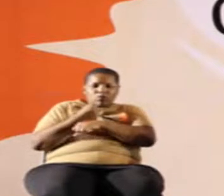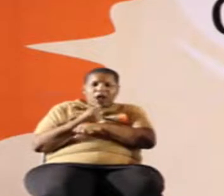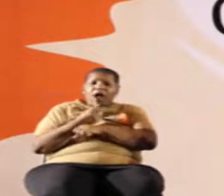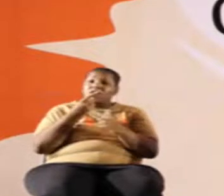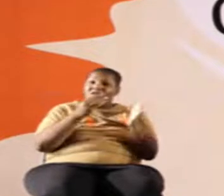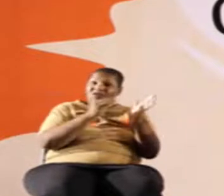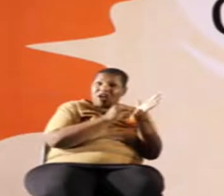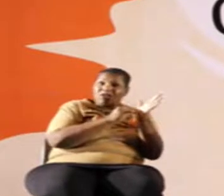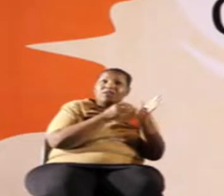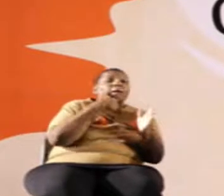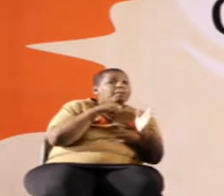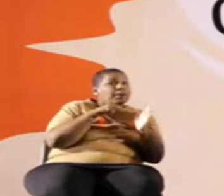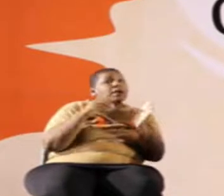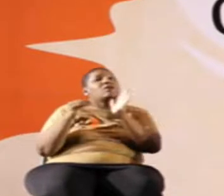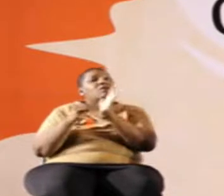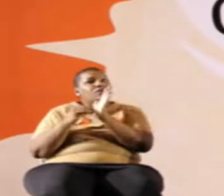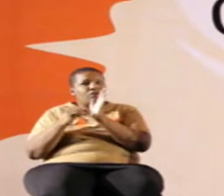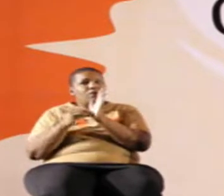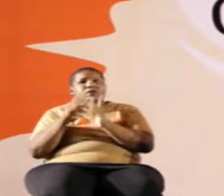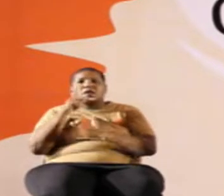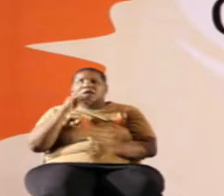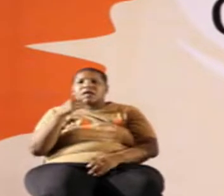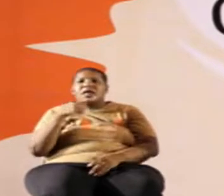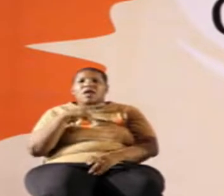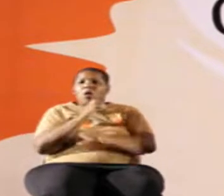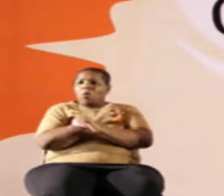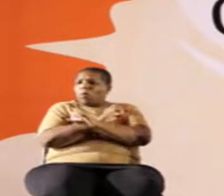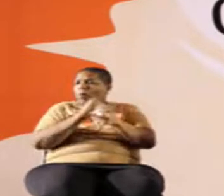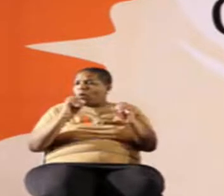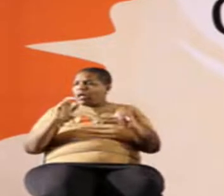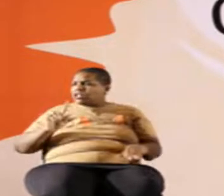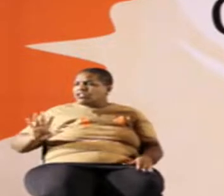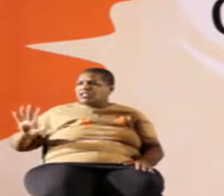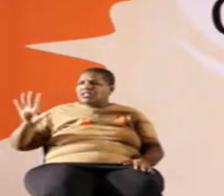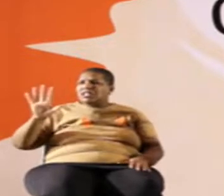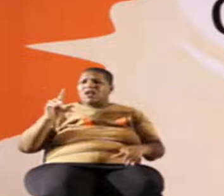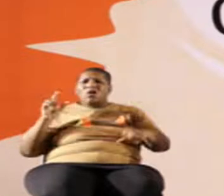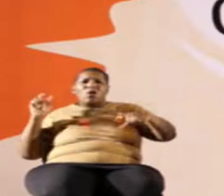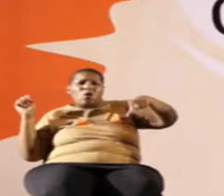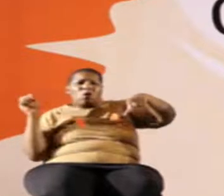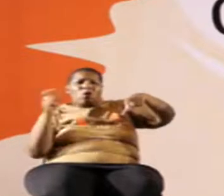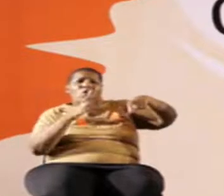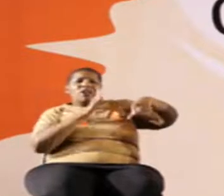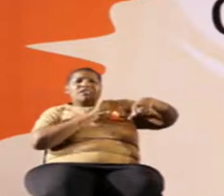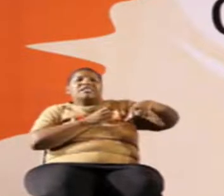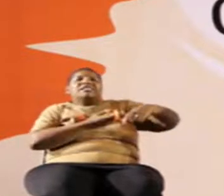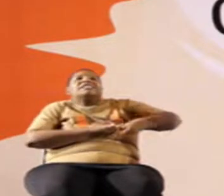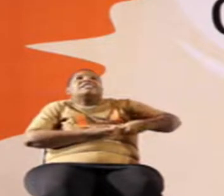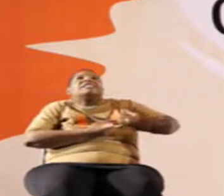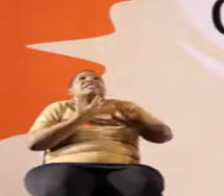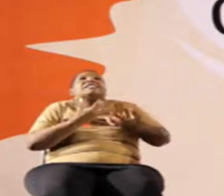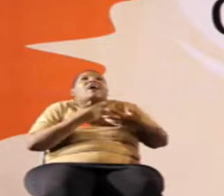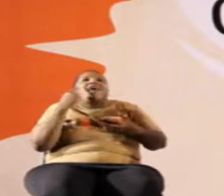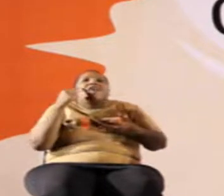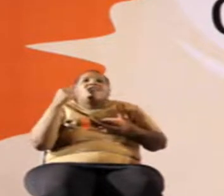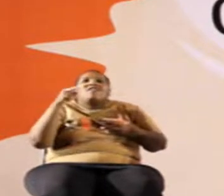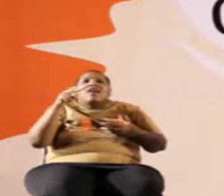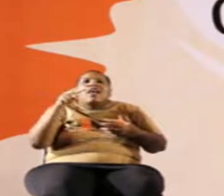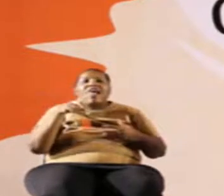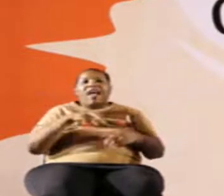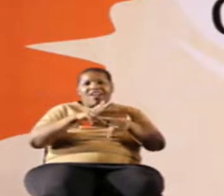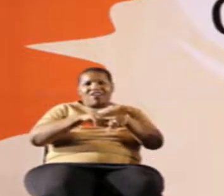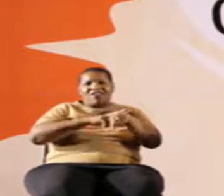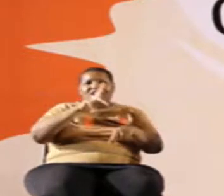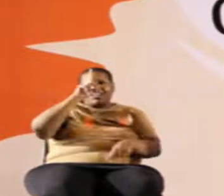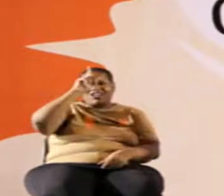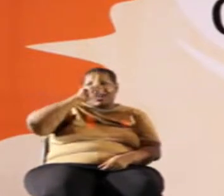mãe, falta pai. É estado de orfandade geral. Goleia que meu peito arde ao ver o avental verde,